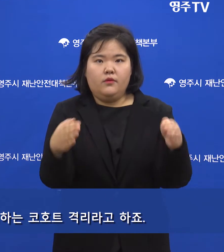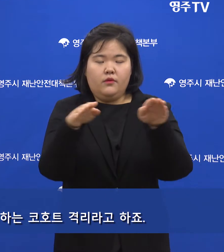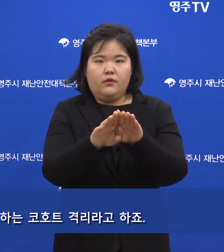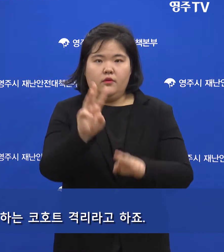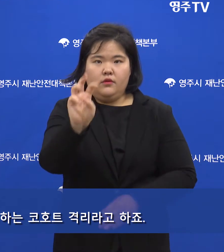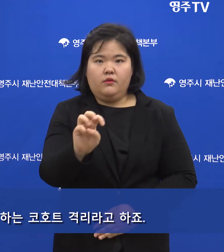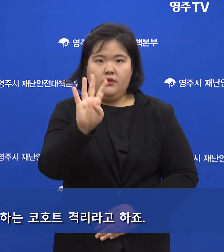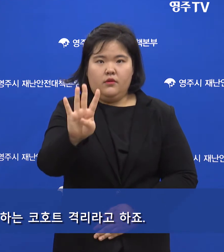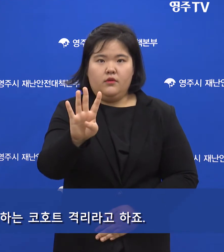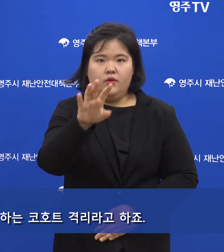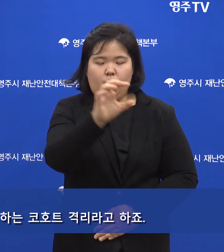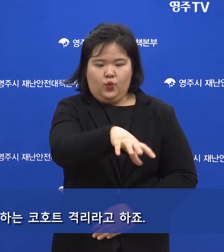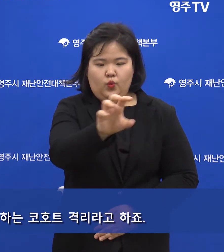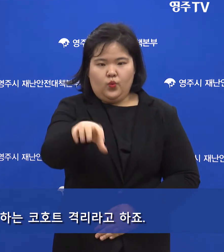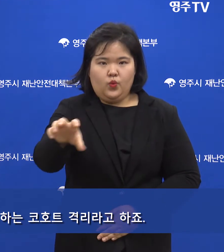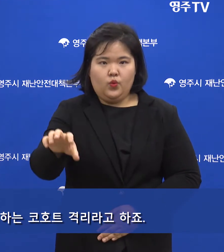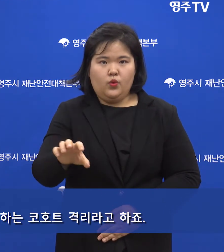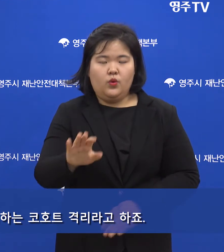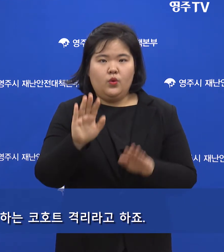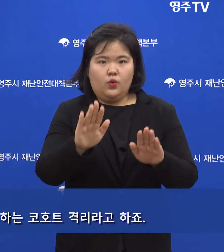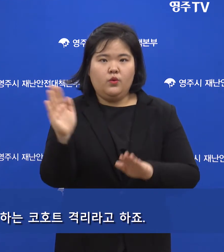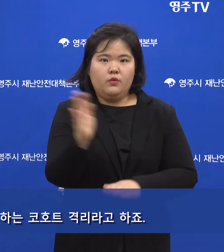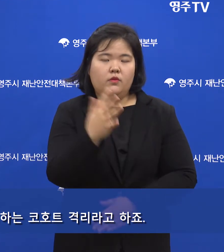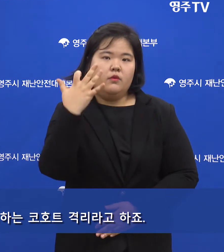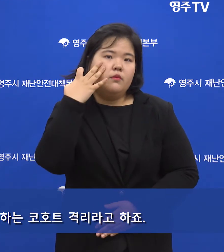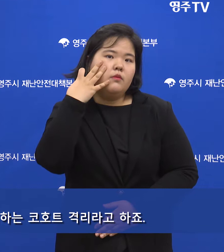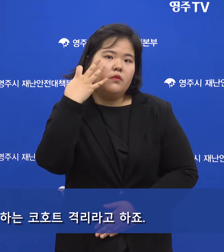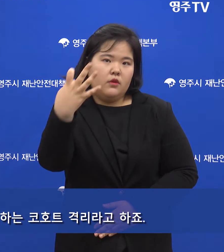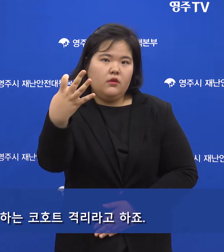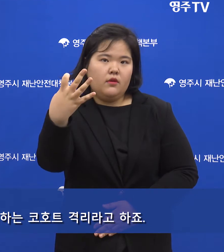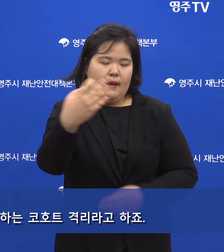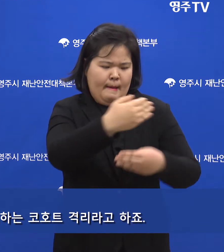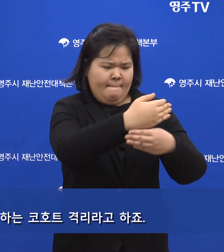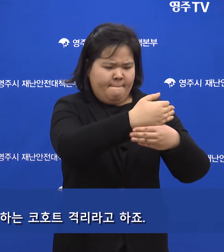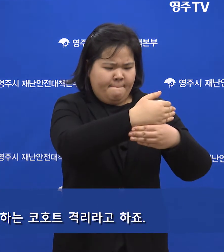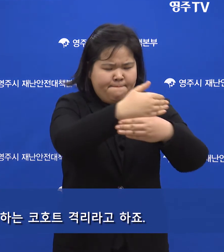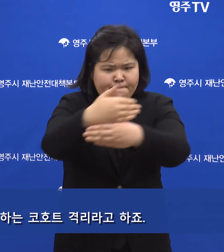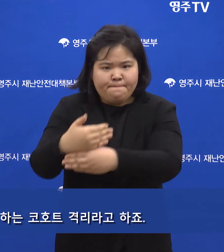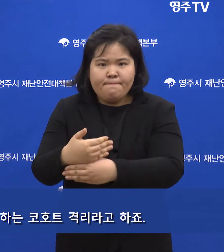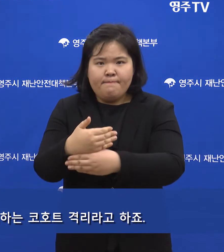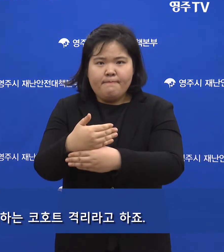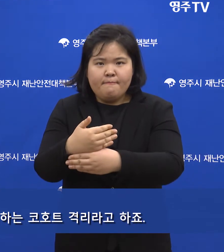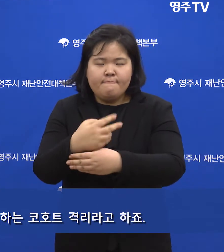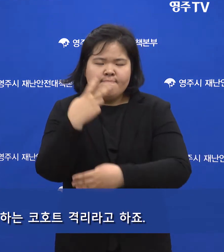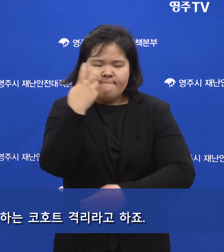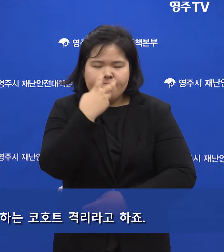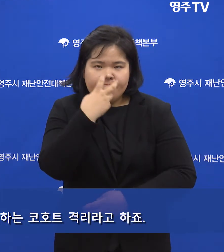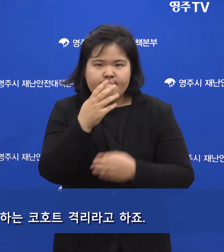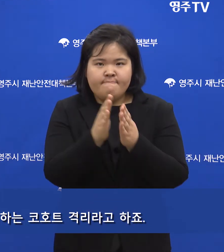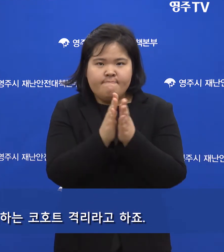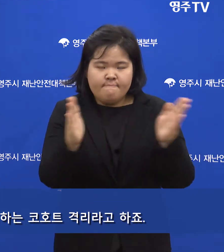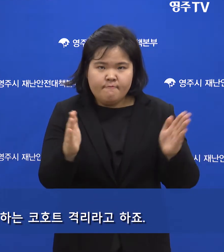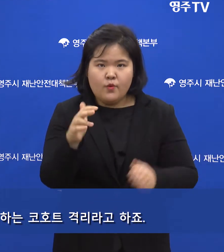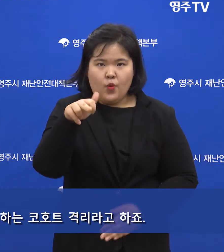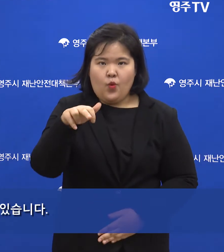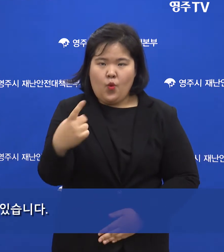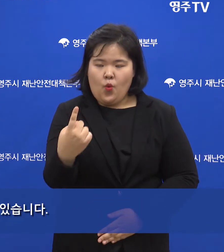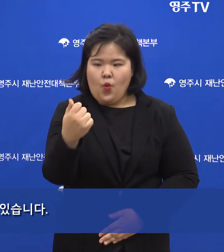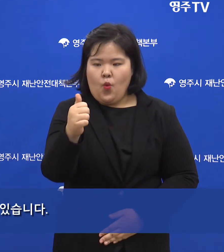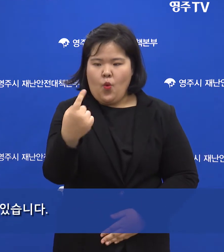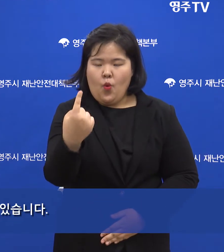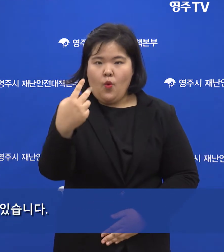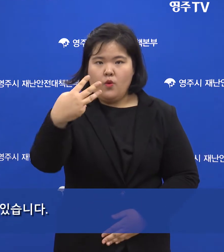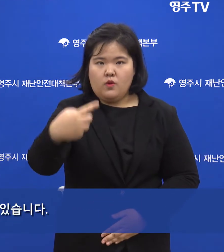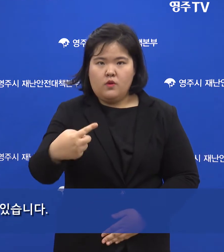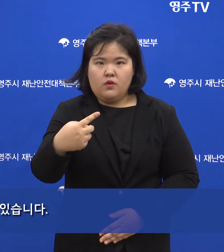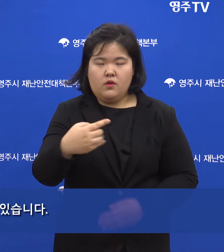시설은 오늘부터 14일간 격리해서 관리하는 그러니까 코호트 격리라고 하죠.